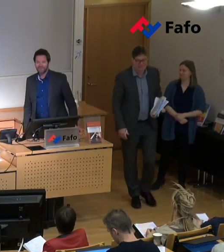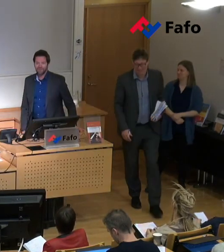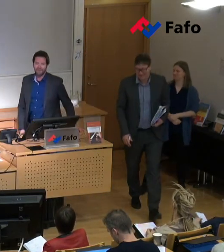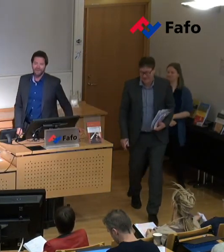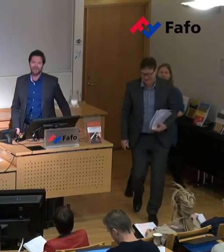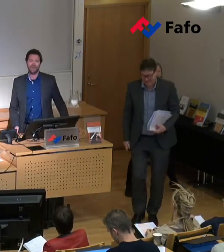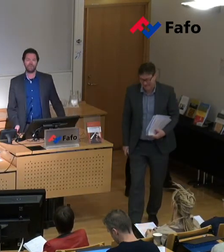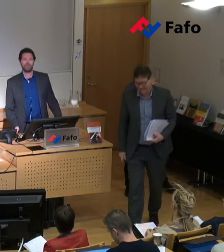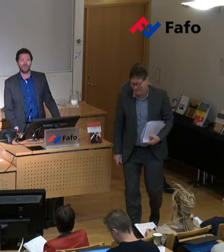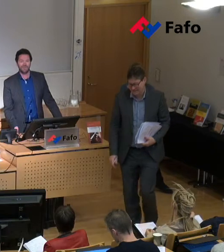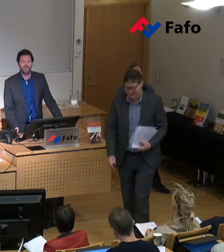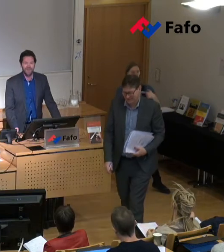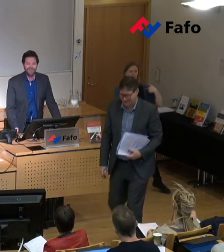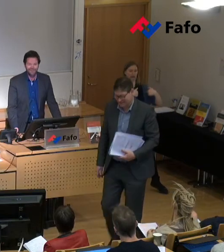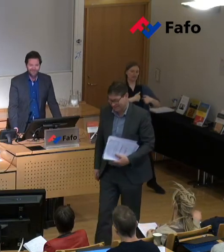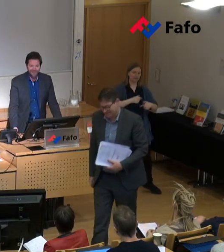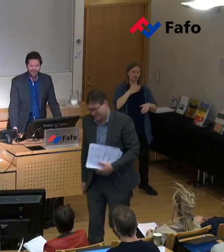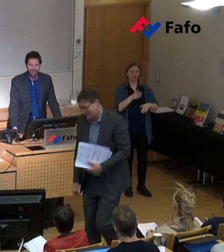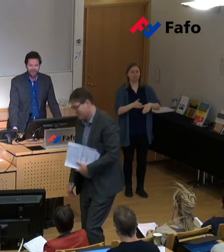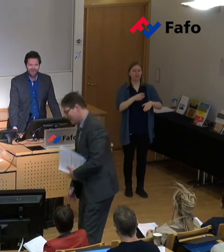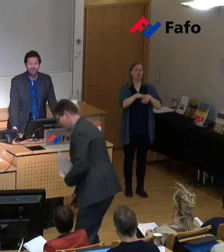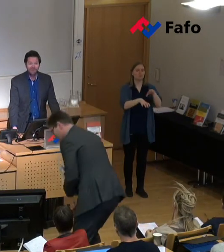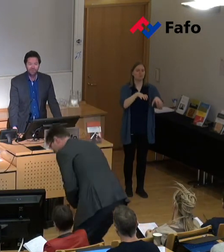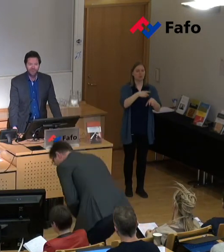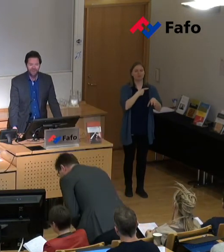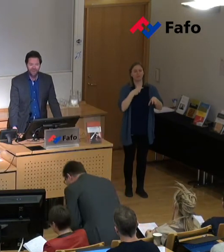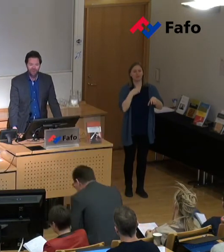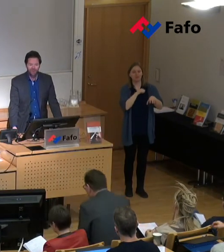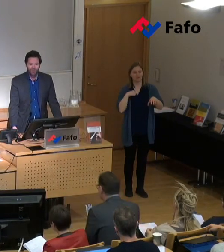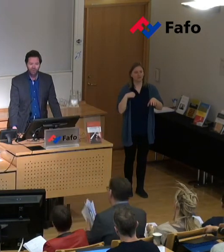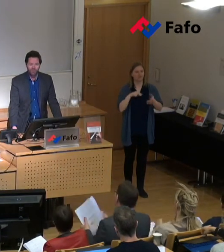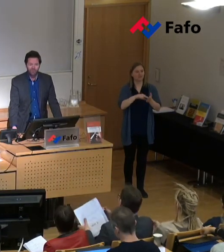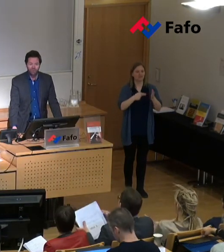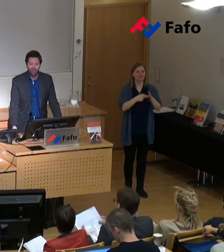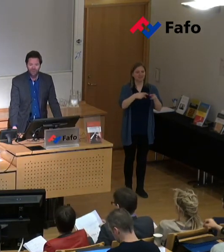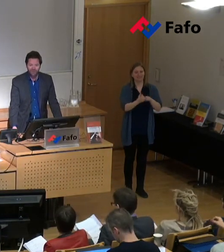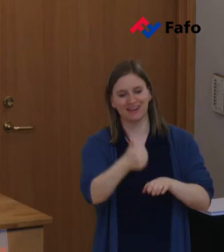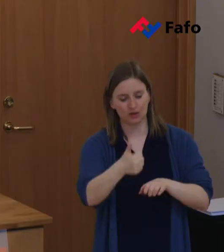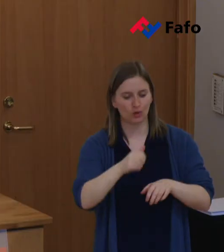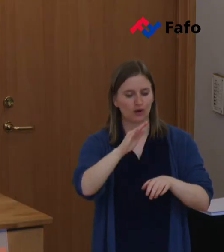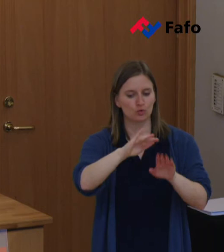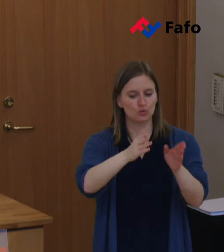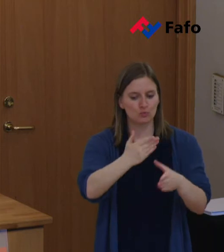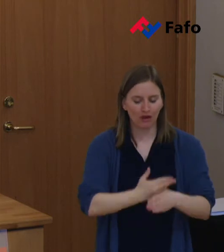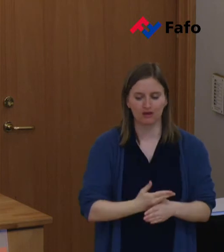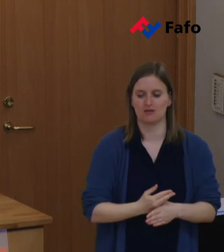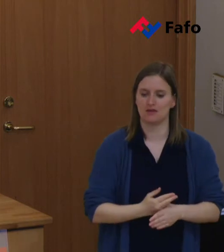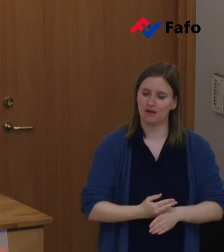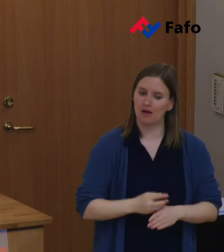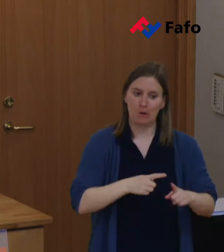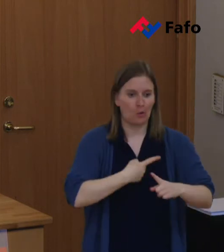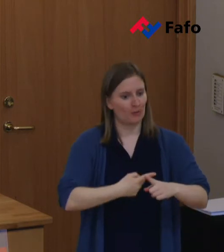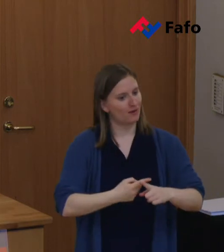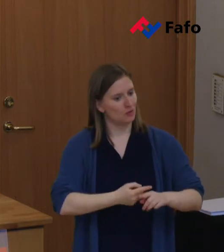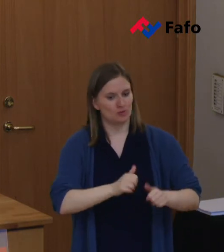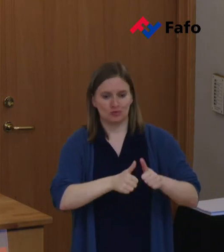Tusen hjertelig takk. Jeg er Bjørn Pedersen, og jeg er strategidirektør i Husbanken. Og på nok en gang så er det en stor glede å være